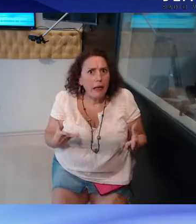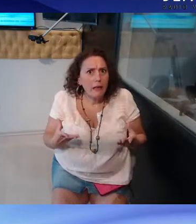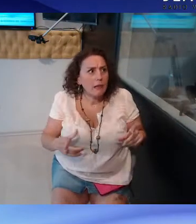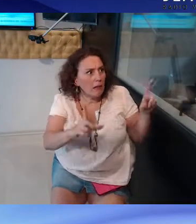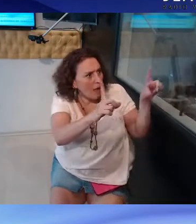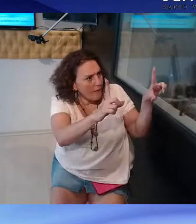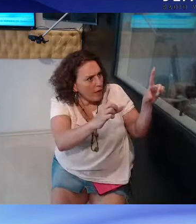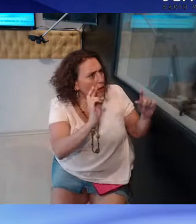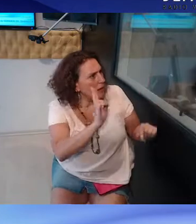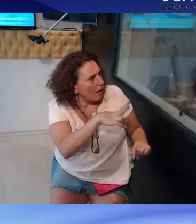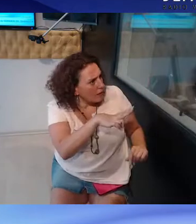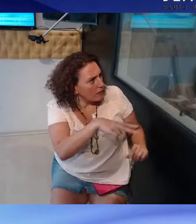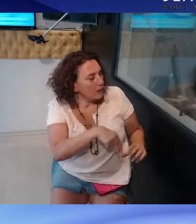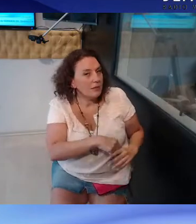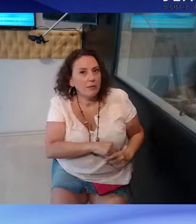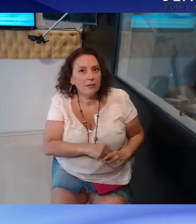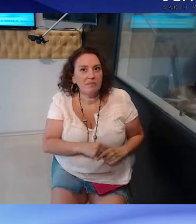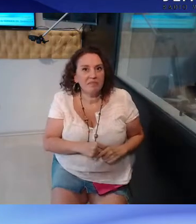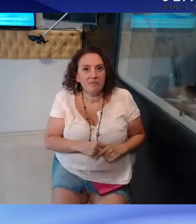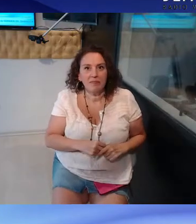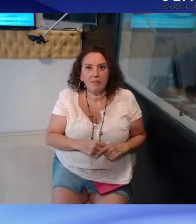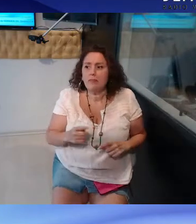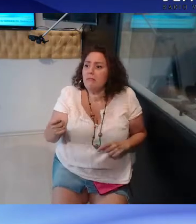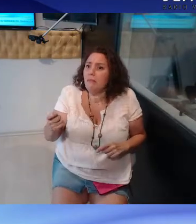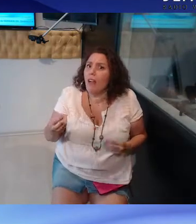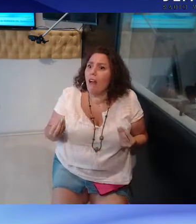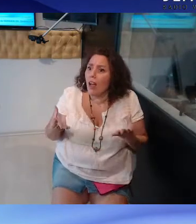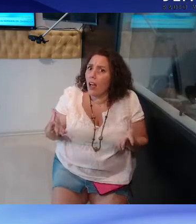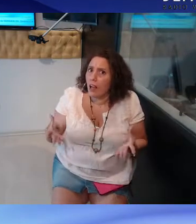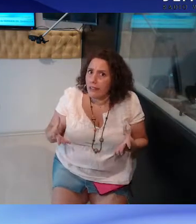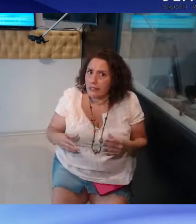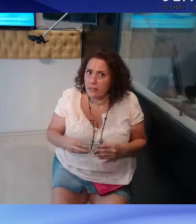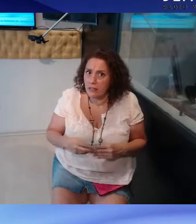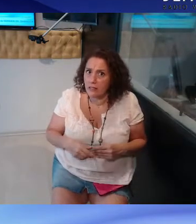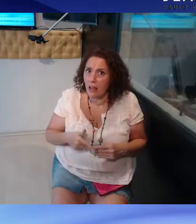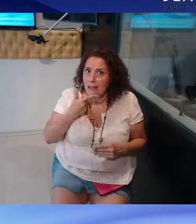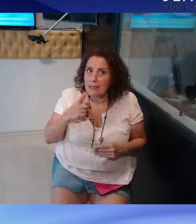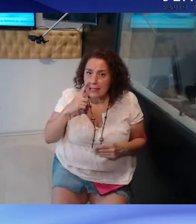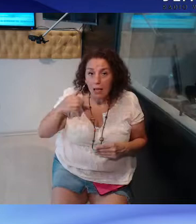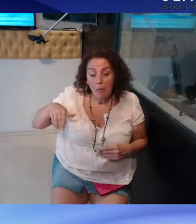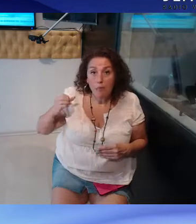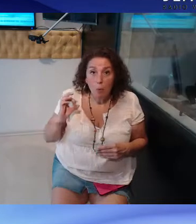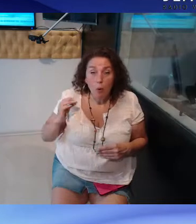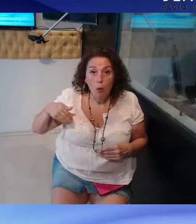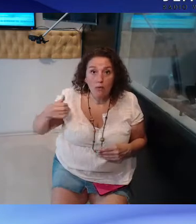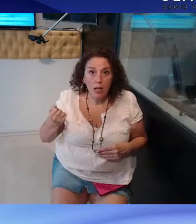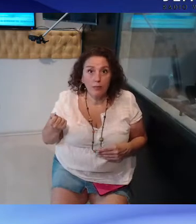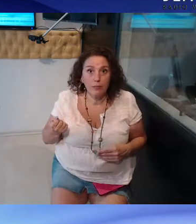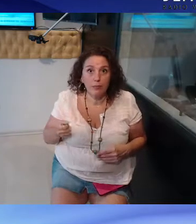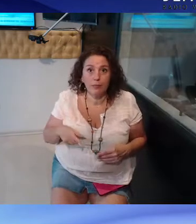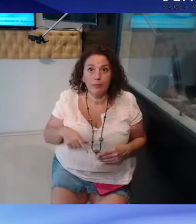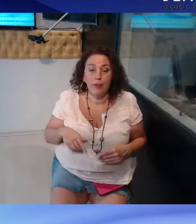video por ahí de Simona. Dale. ¿Quién es Simona? ¿Quién es Simona? Es lo mismo que me preguntaba yo. Ahora vas a ver quién es. Pero bueno, nos va a